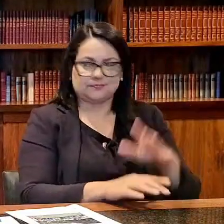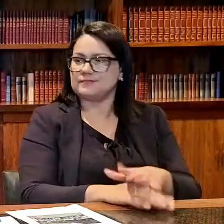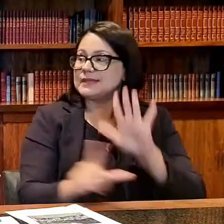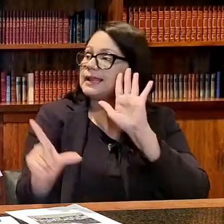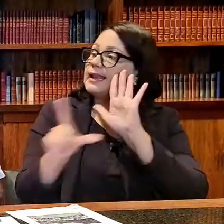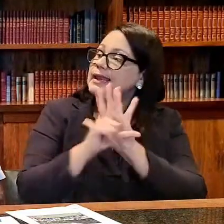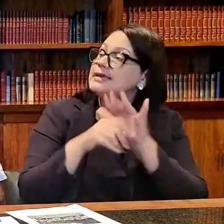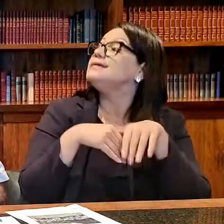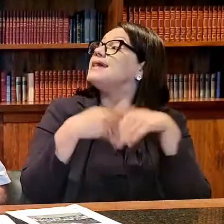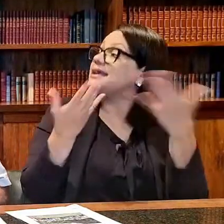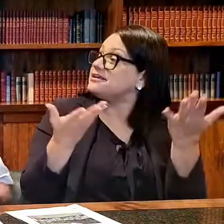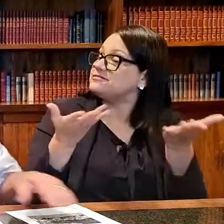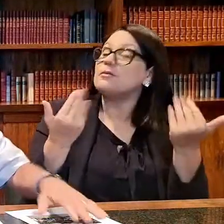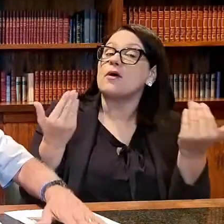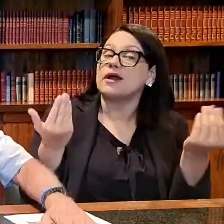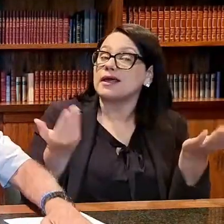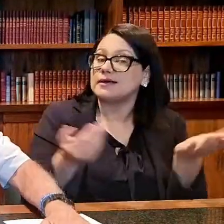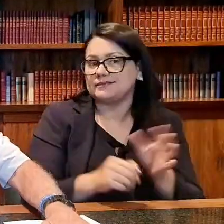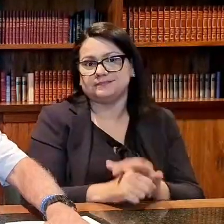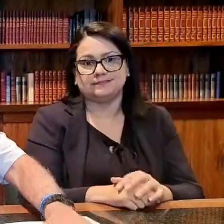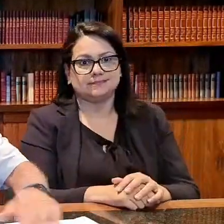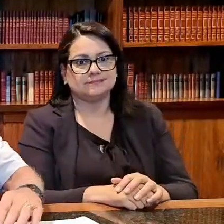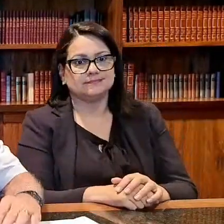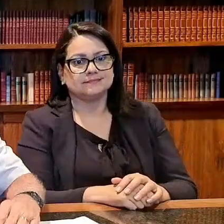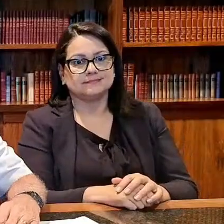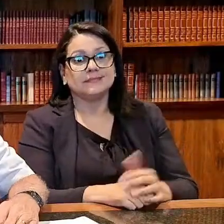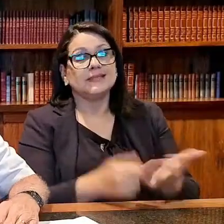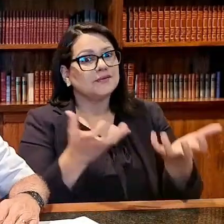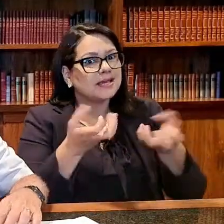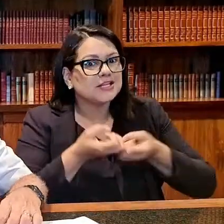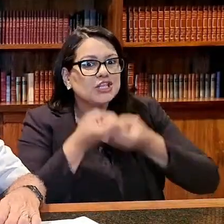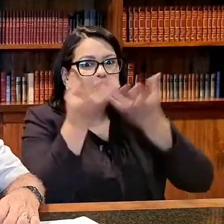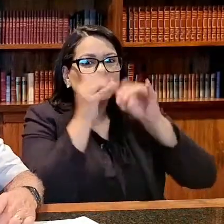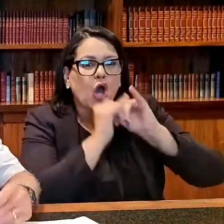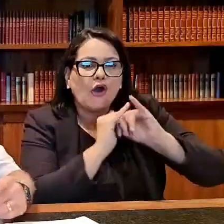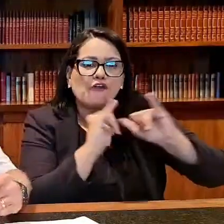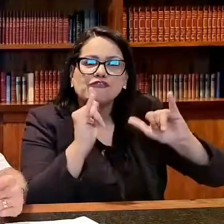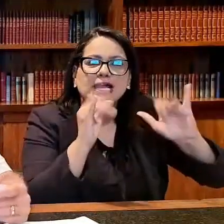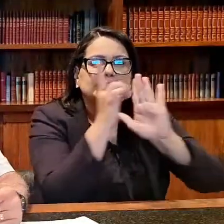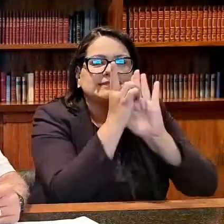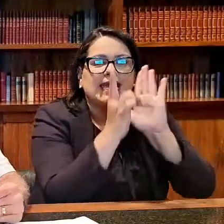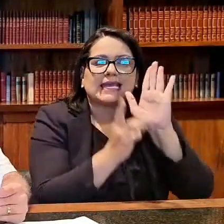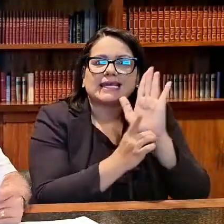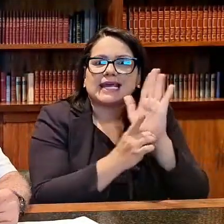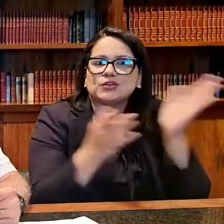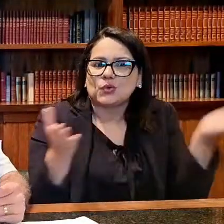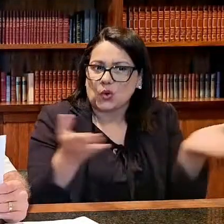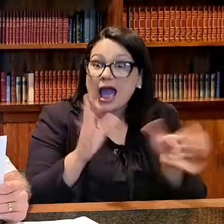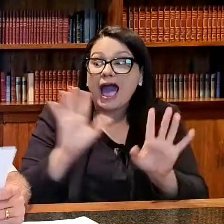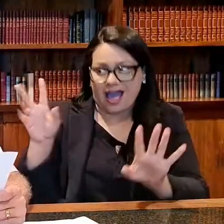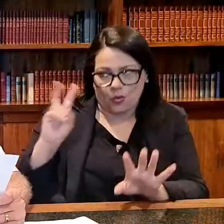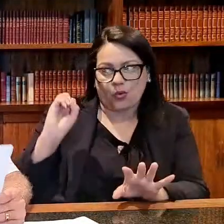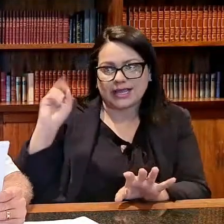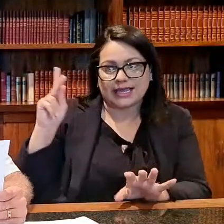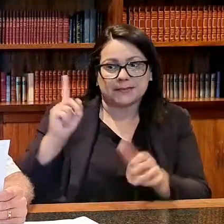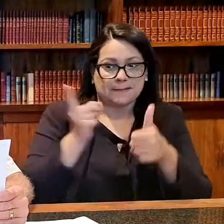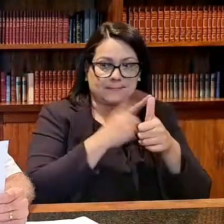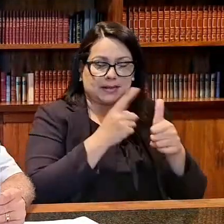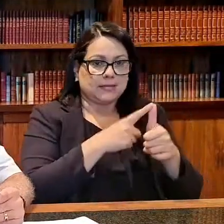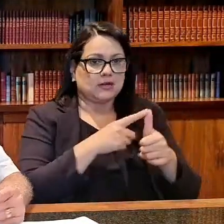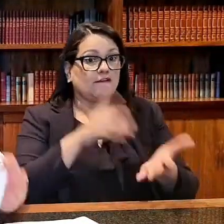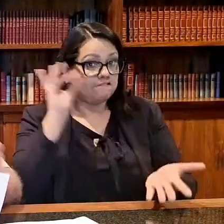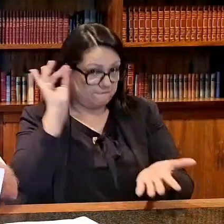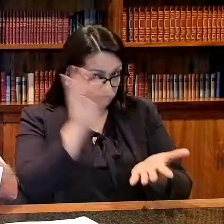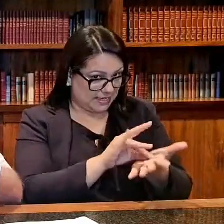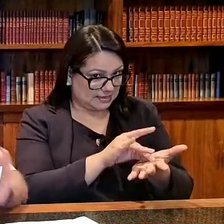E aí? Bora, pô? Vamos dar a notícia boa do decreto de hoje, presidente. Essa promessa, continuar aqui. Uma matéria aqui que é